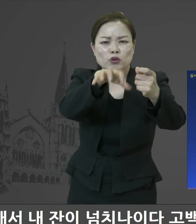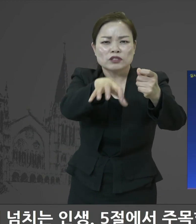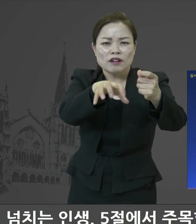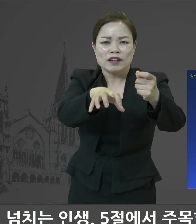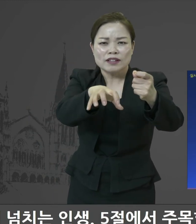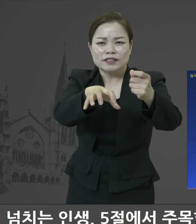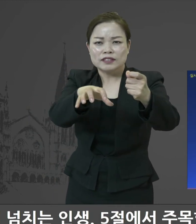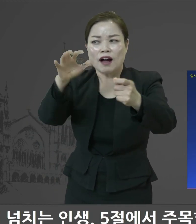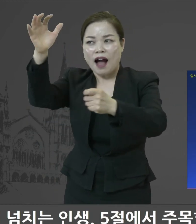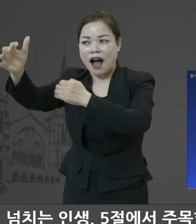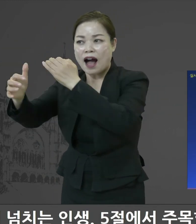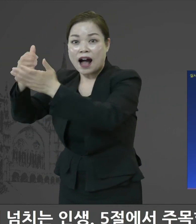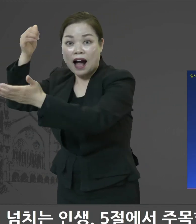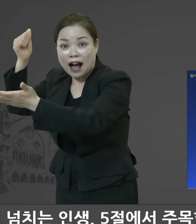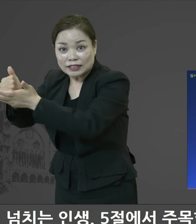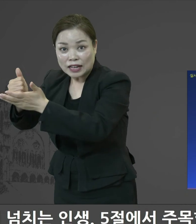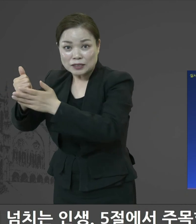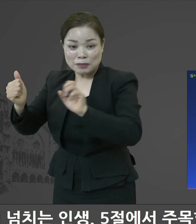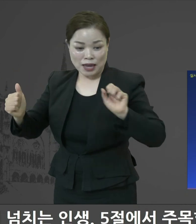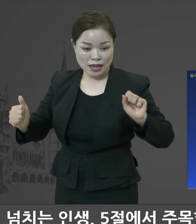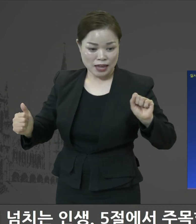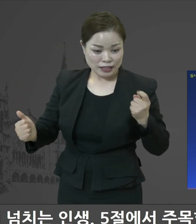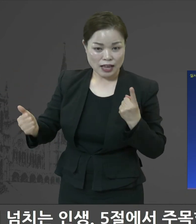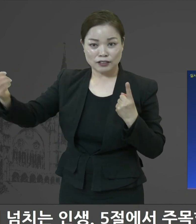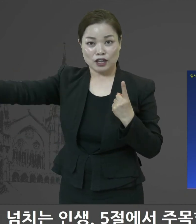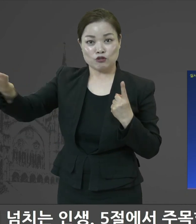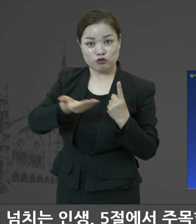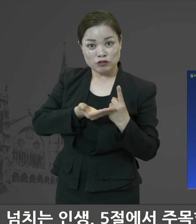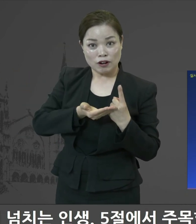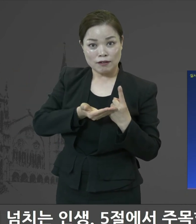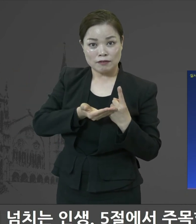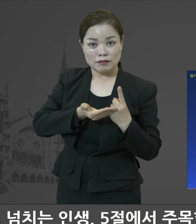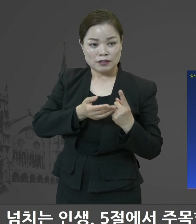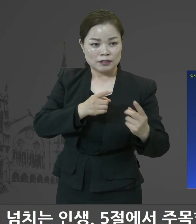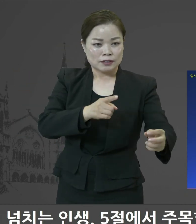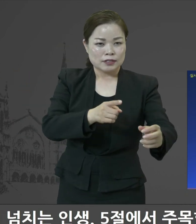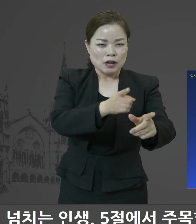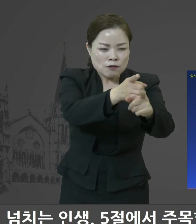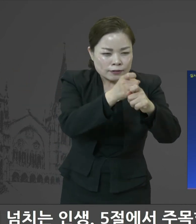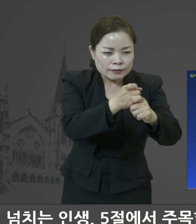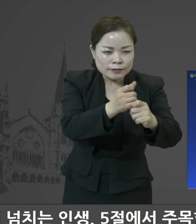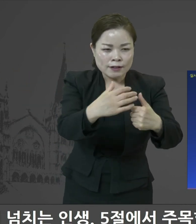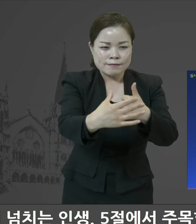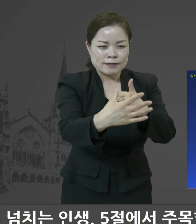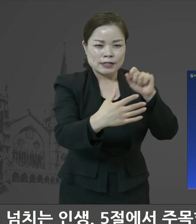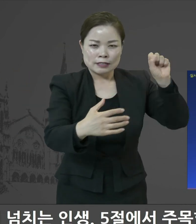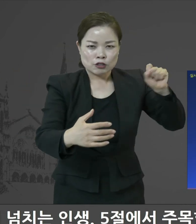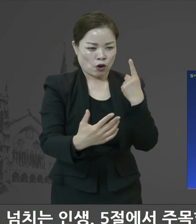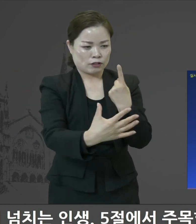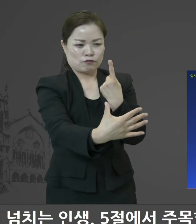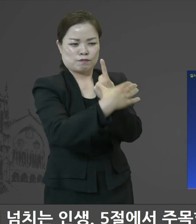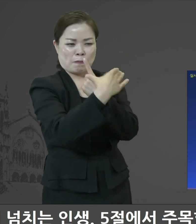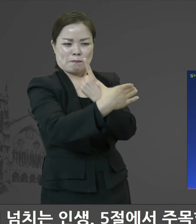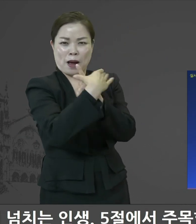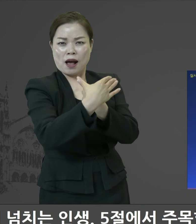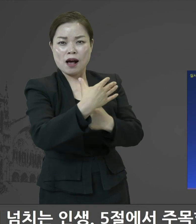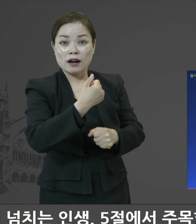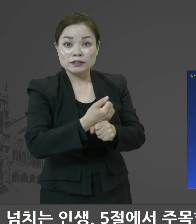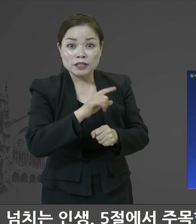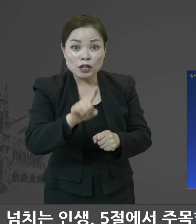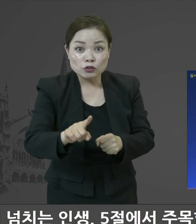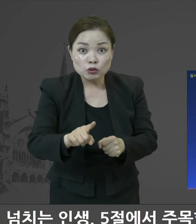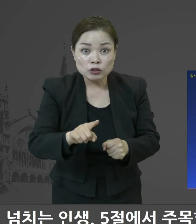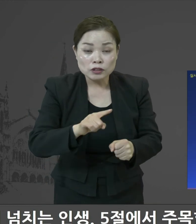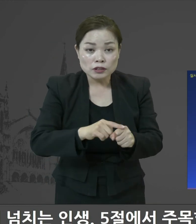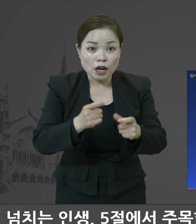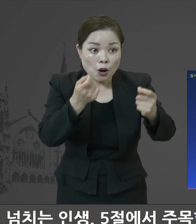목전에서 행해졌습니다. 원수는 눈을 시퍼렇게 뜨고 살기 등등하여 틈만 나면 다윗을 죽이려고 하고 있는데 그